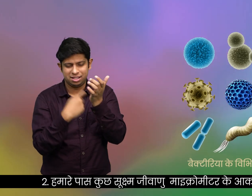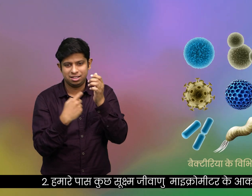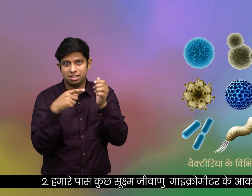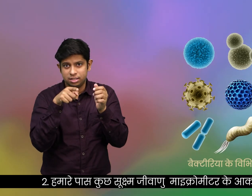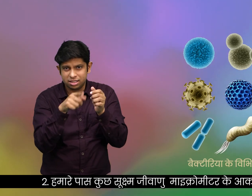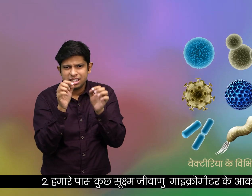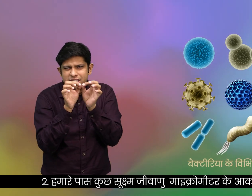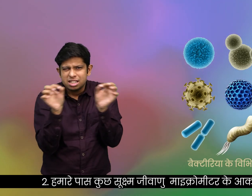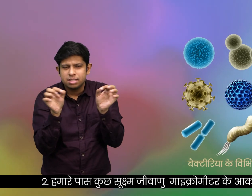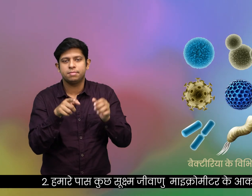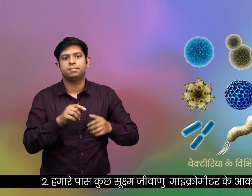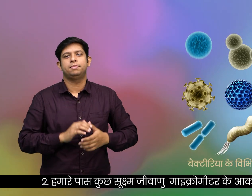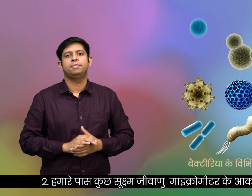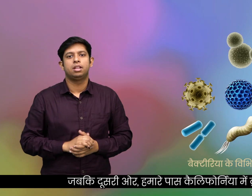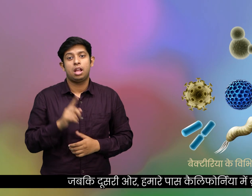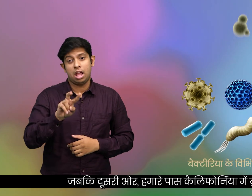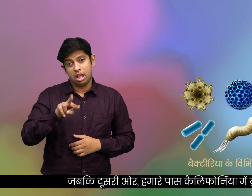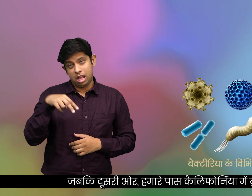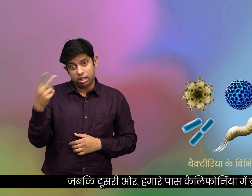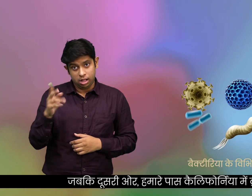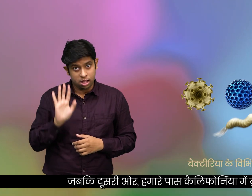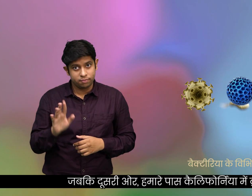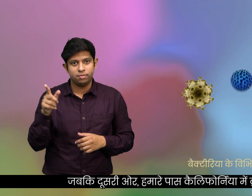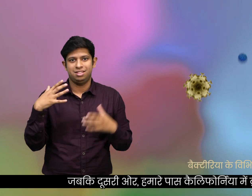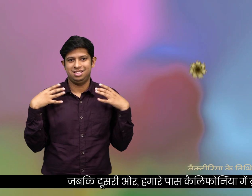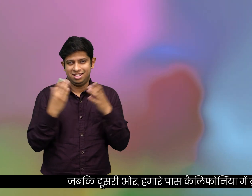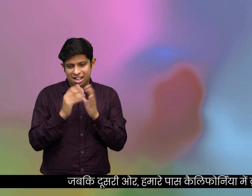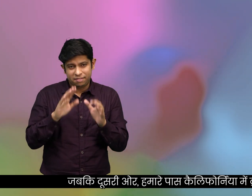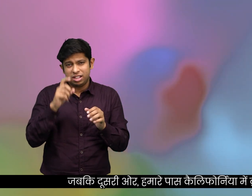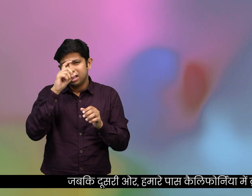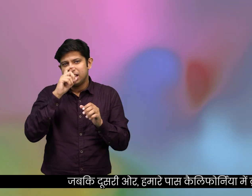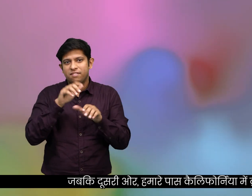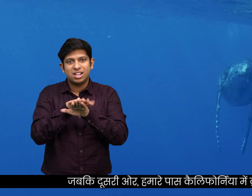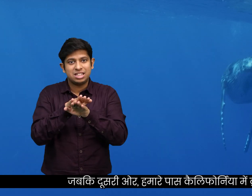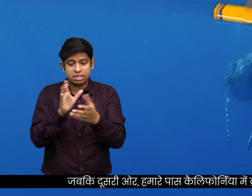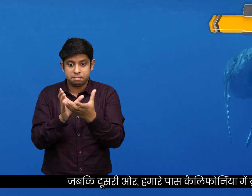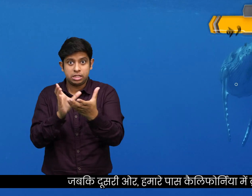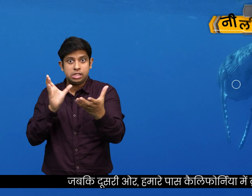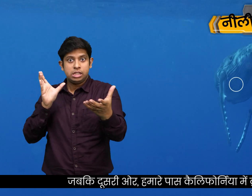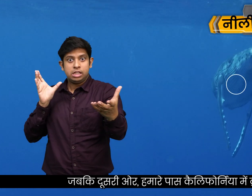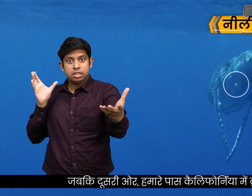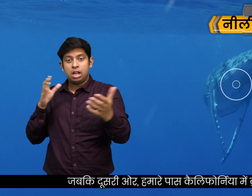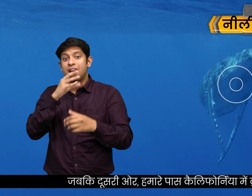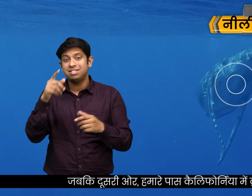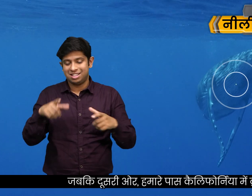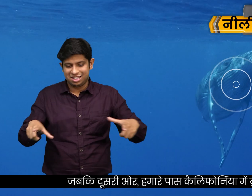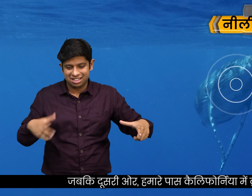हैं, जबकि दूसरी ओर हमारे पास कैलिफोर्निया में क्रमशः